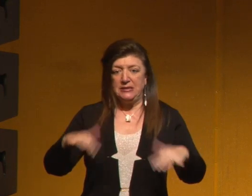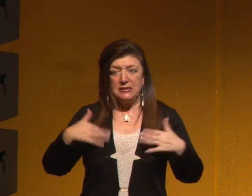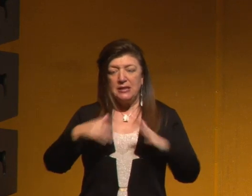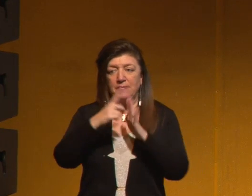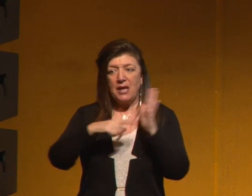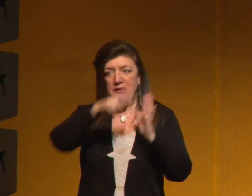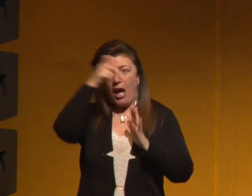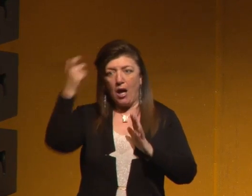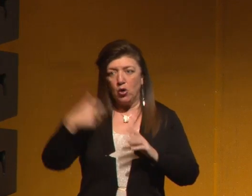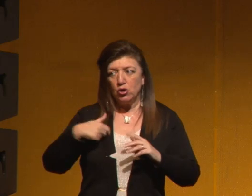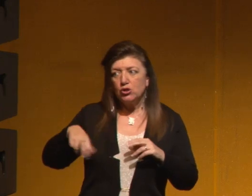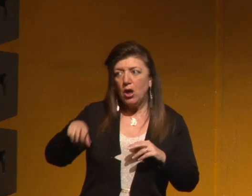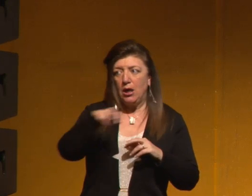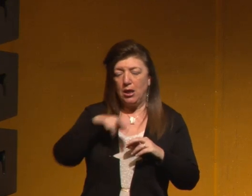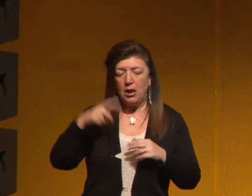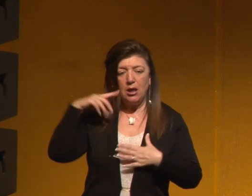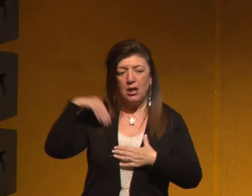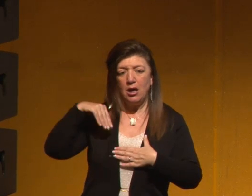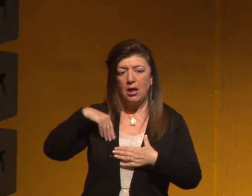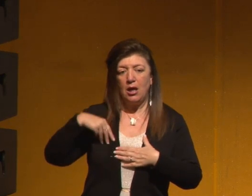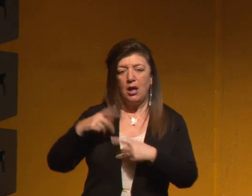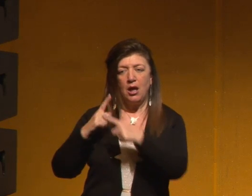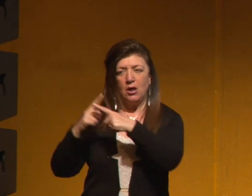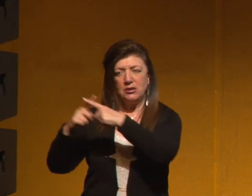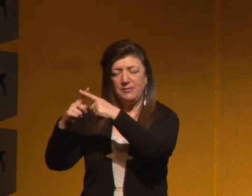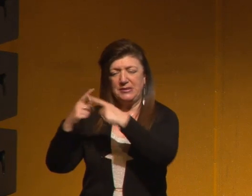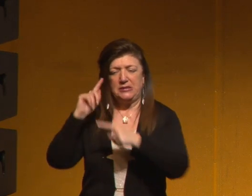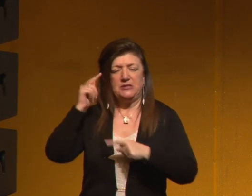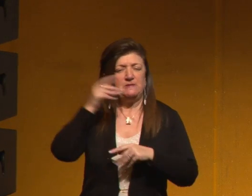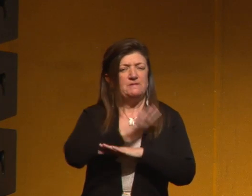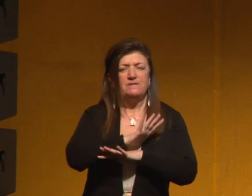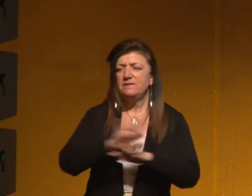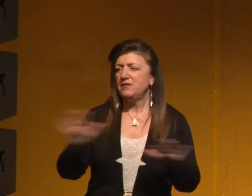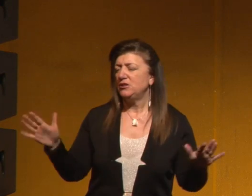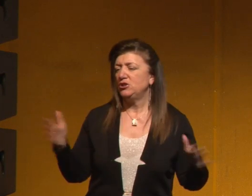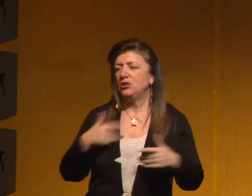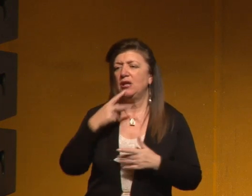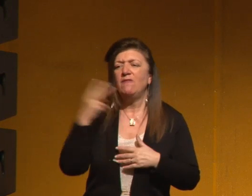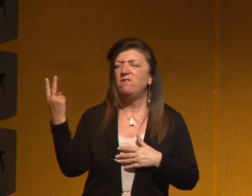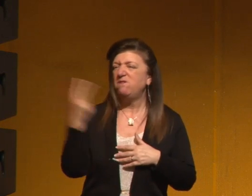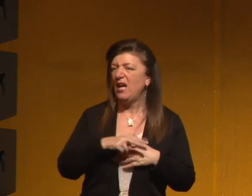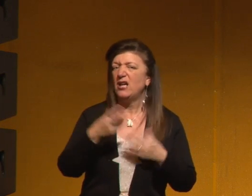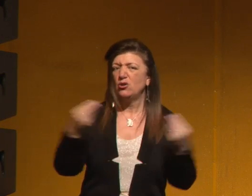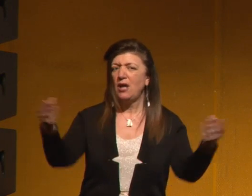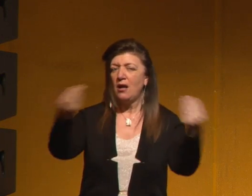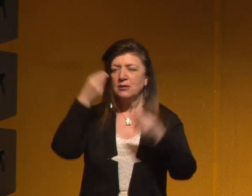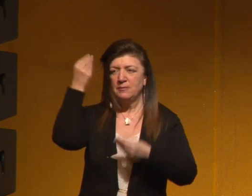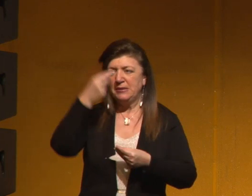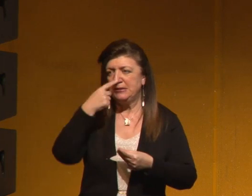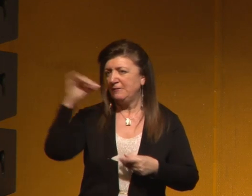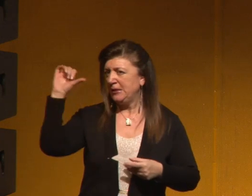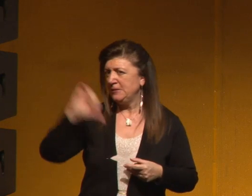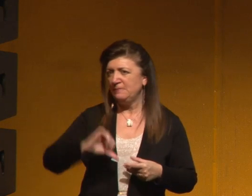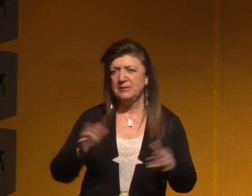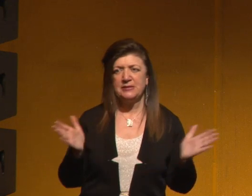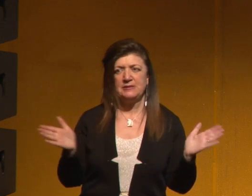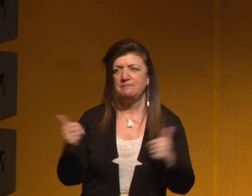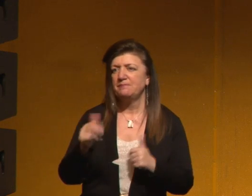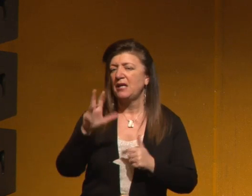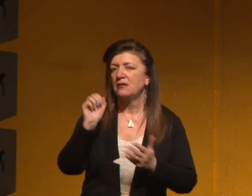essere ottimisti molti pensavano che sarebbe stato difficile festeggiare il trentesimo anno elsa note molti